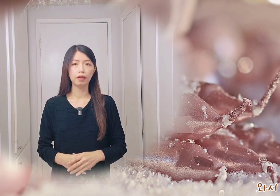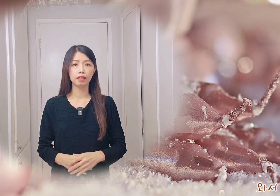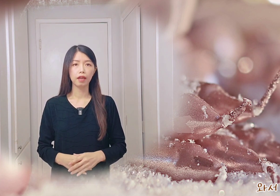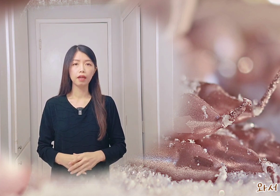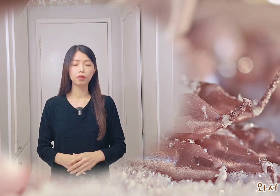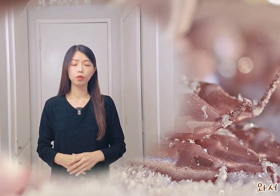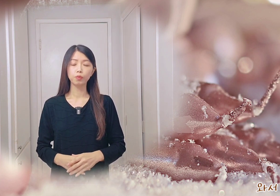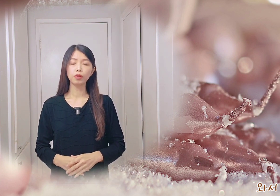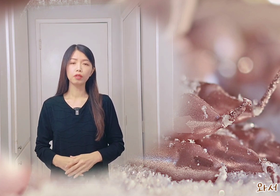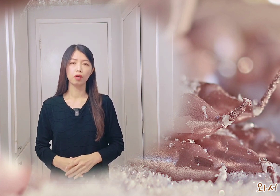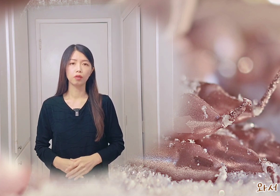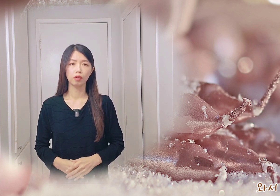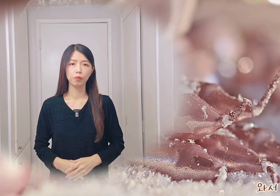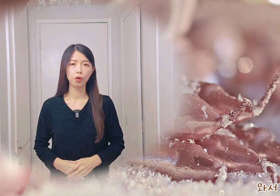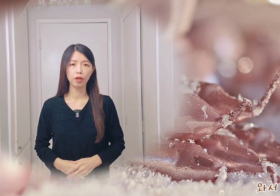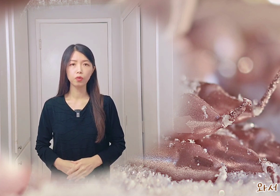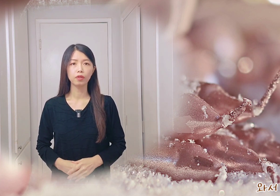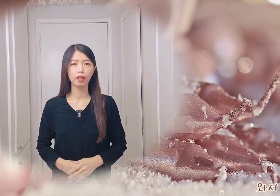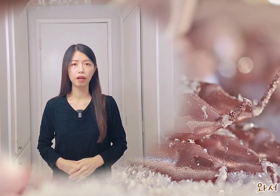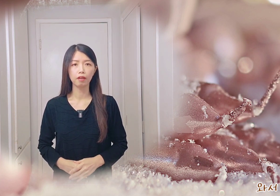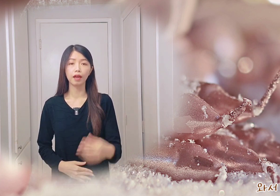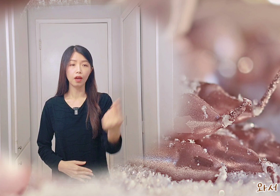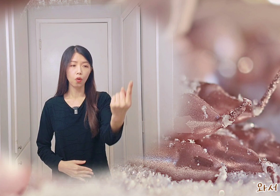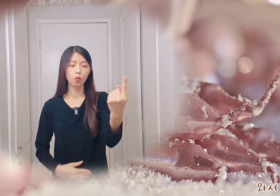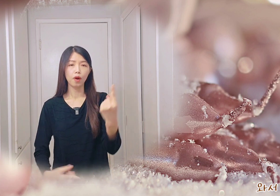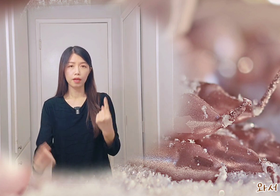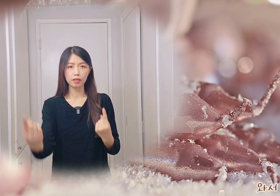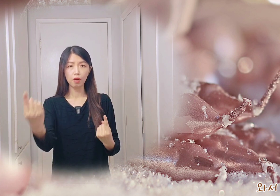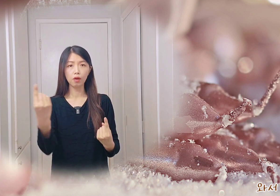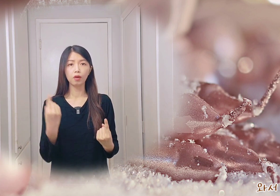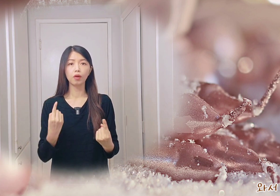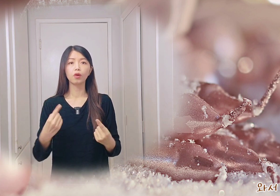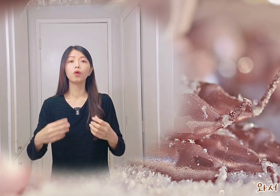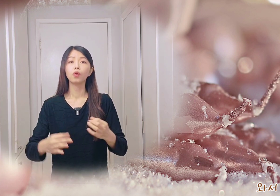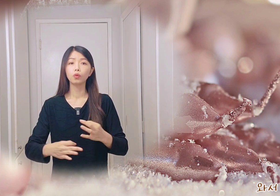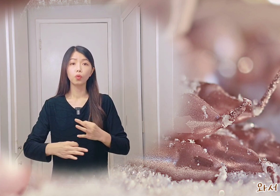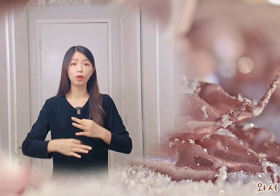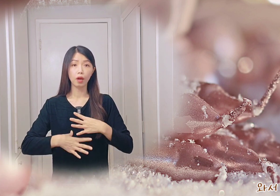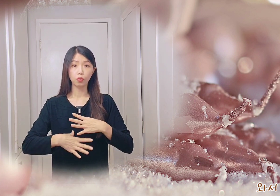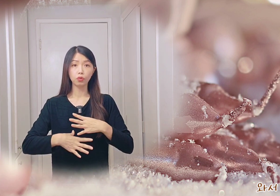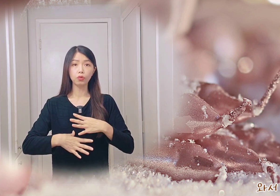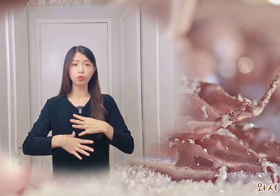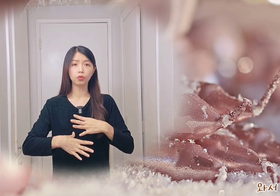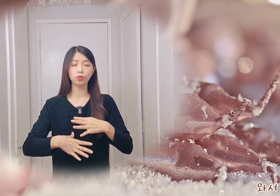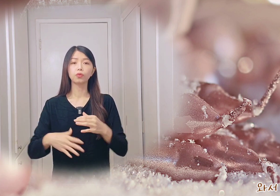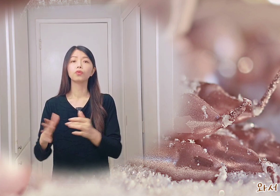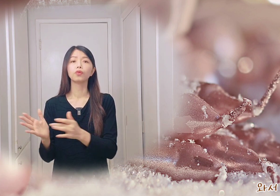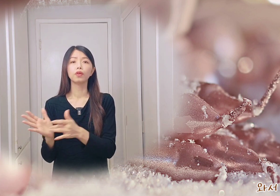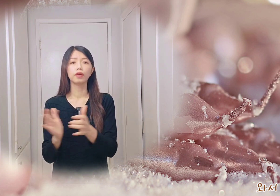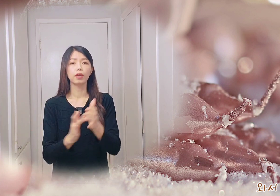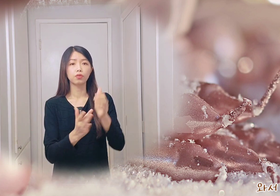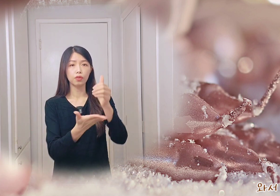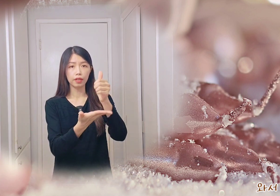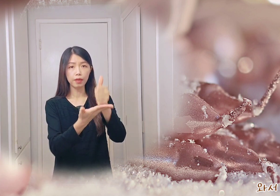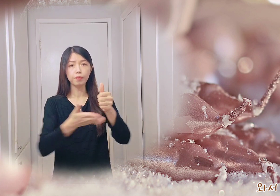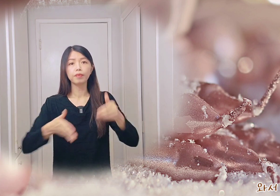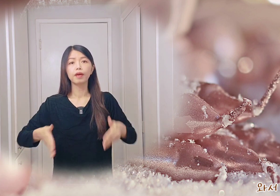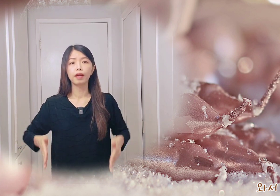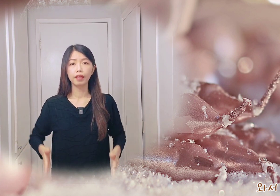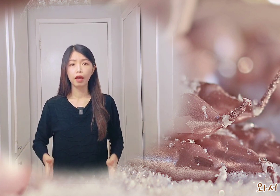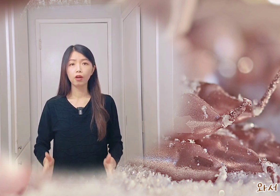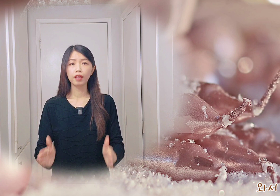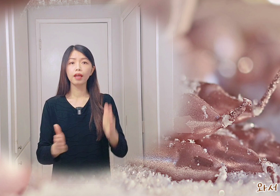더 다르게, 좀 더 풀어서 그렇게 표현을 해줬는데요. 와서 놀라운